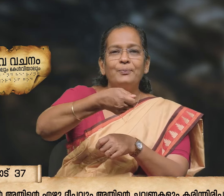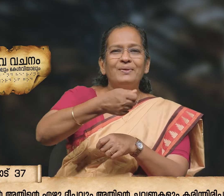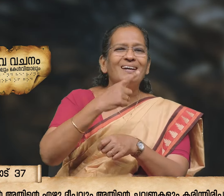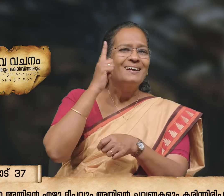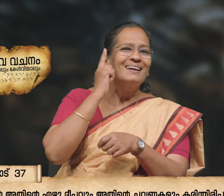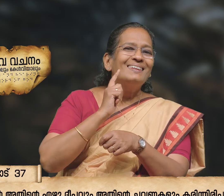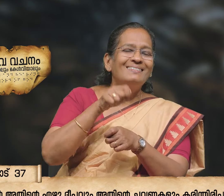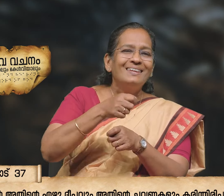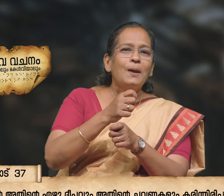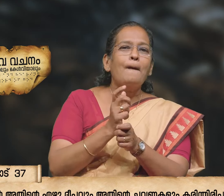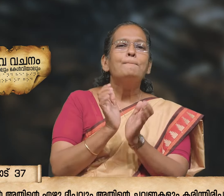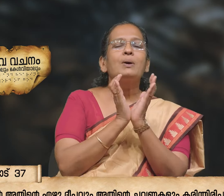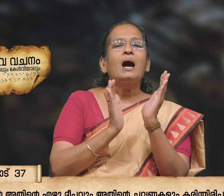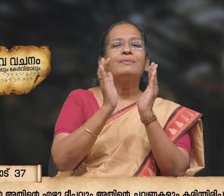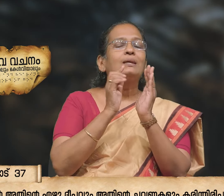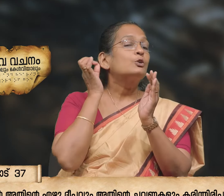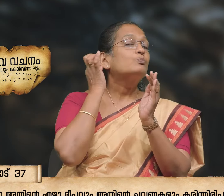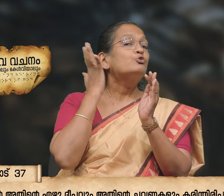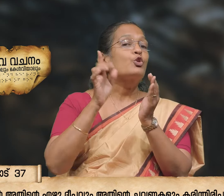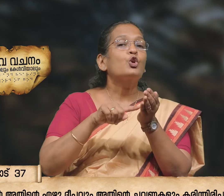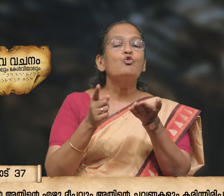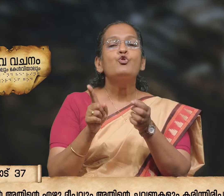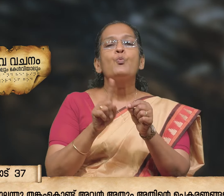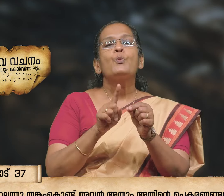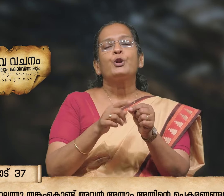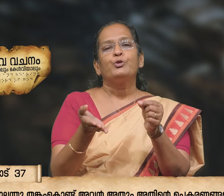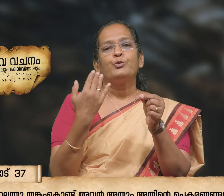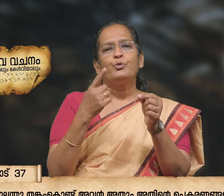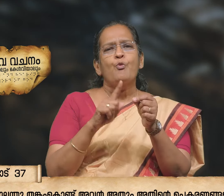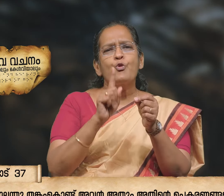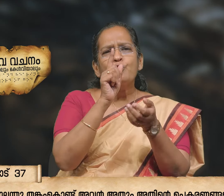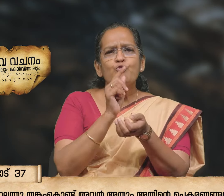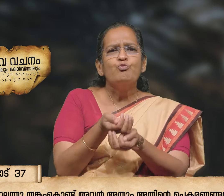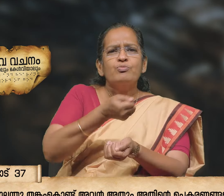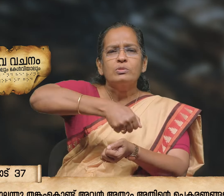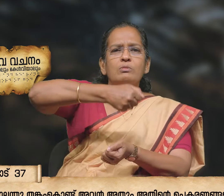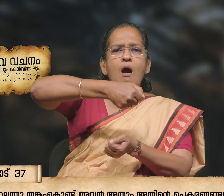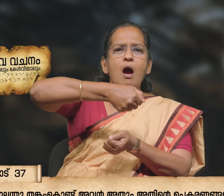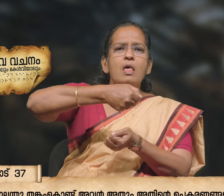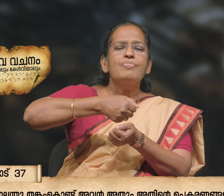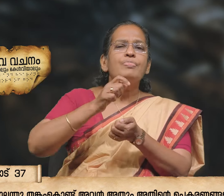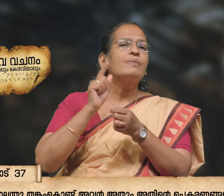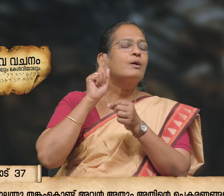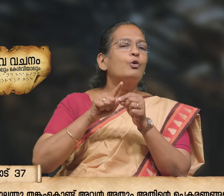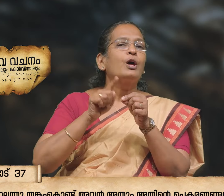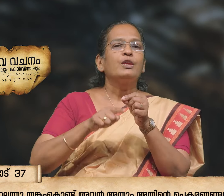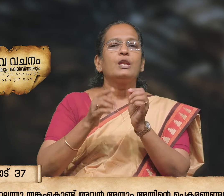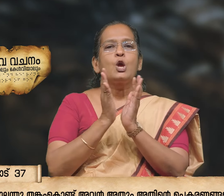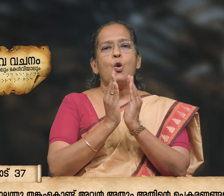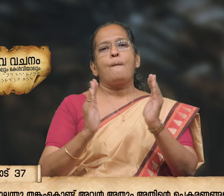കരിന്തിരി പാത്രങ്ങളും തങ്കം കൊണ്ടുണ്ടാക്കി. 1 താലന്ത് തങ്കം കൊണ്ട് അവൻ അതും അതിൻ്റെ